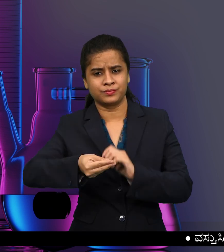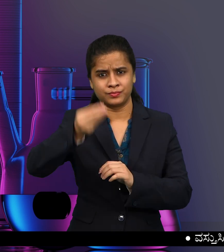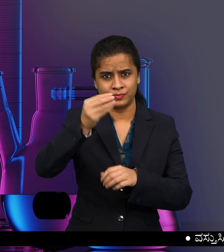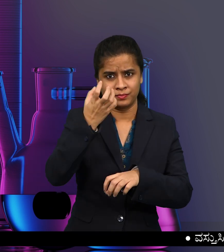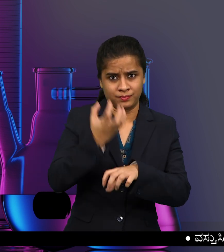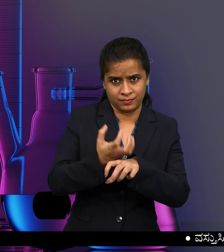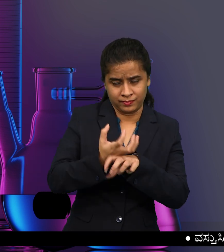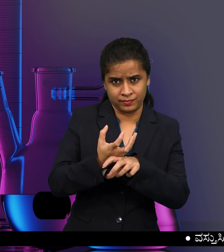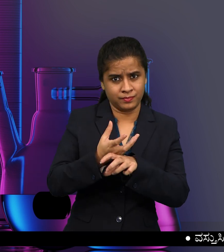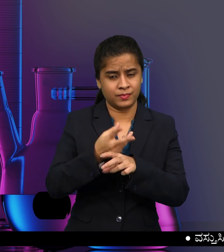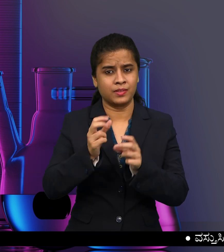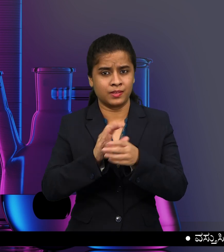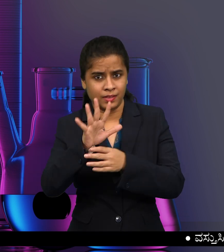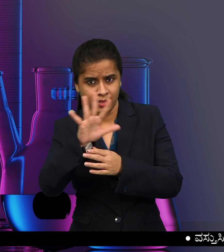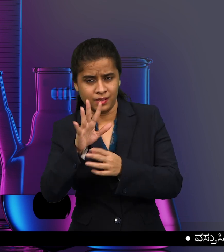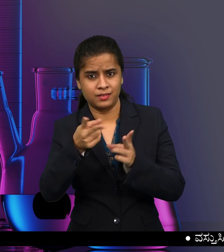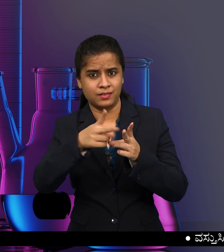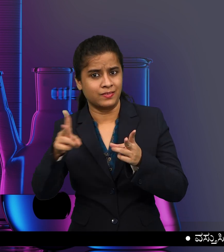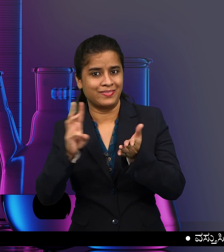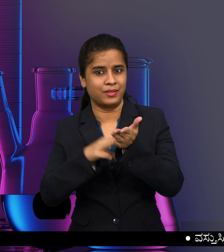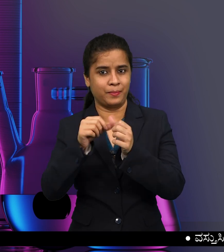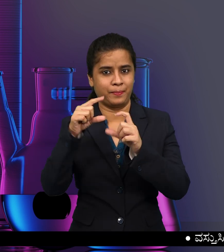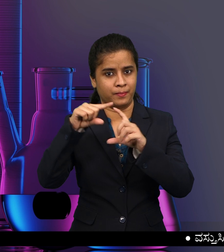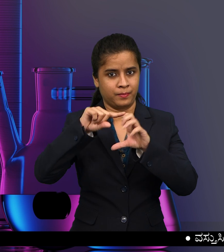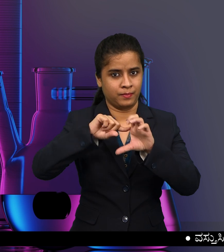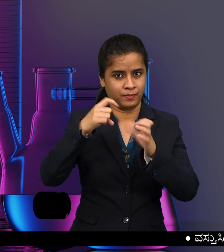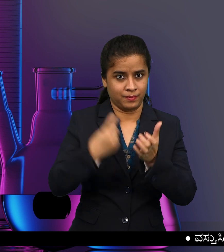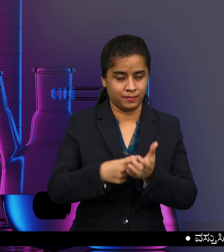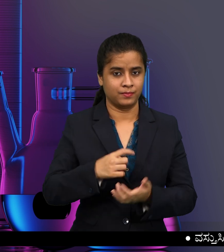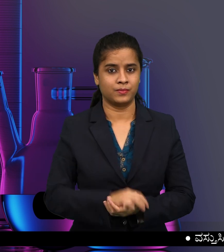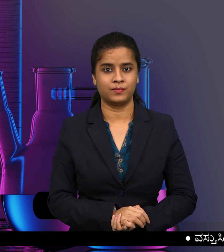ಸಾಧ್ಯವಾಗುತ್ತದೆ. ವಸ್ತುಸ್ಥಿತಿಯ ಬದಲಾವಣೆ,